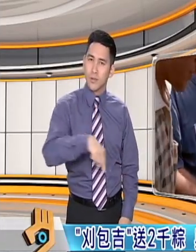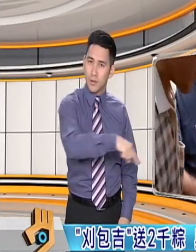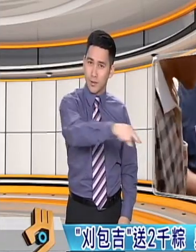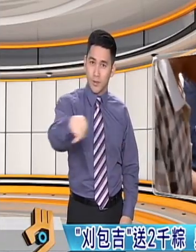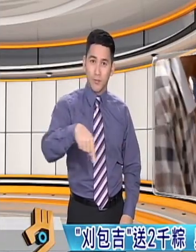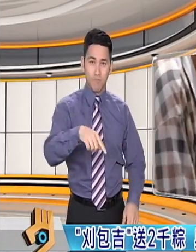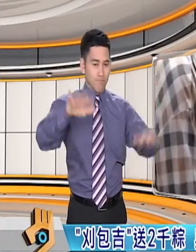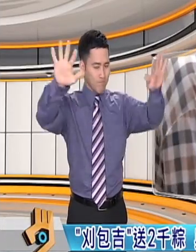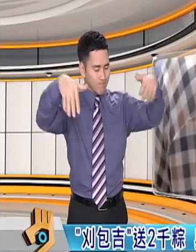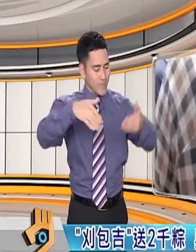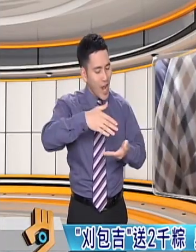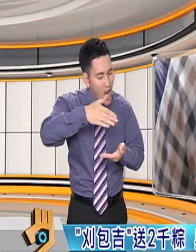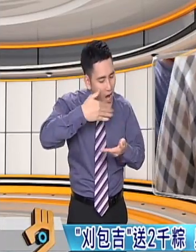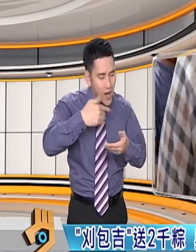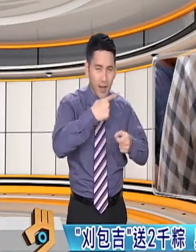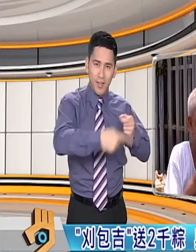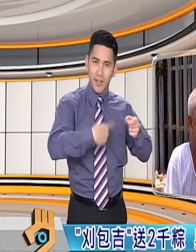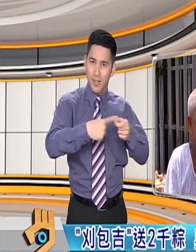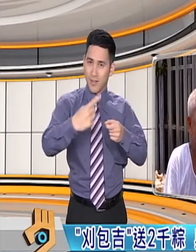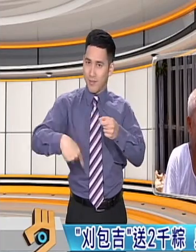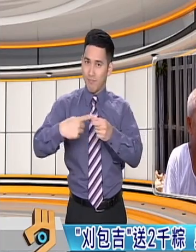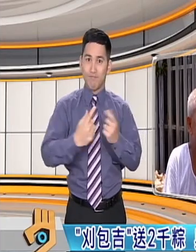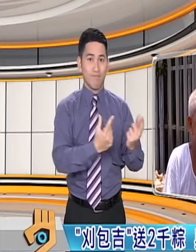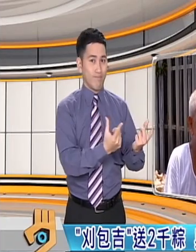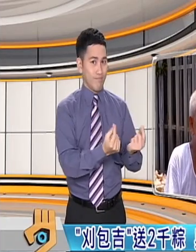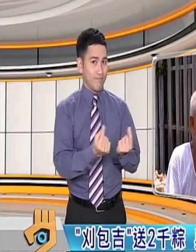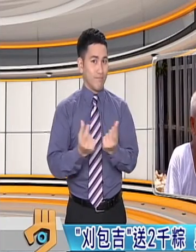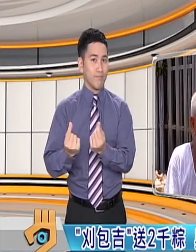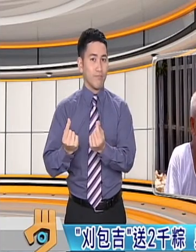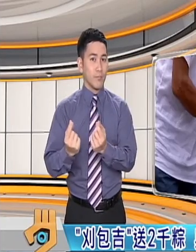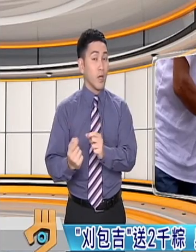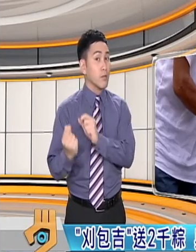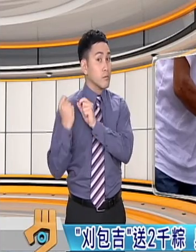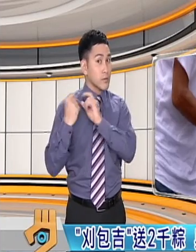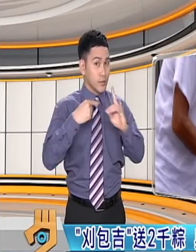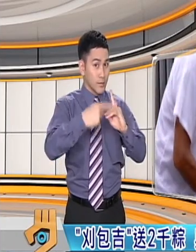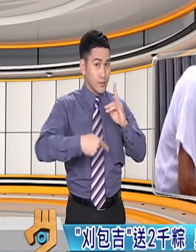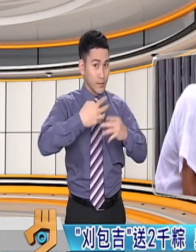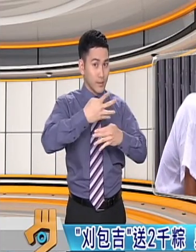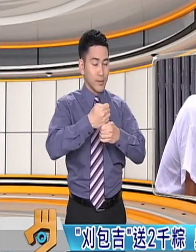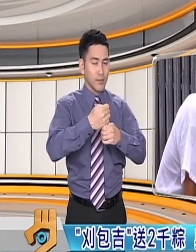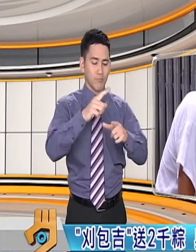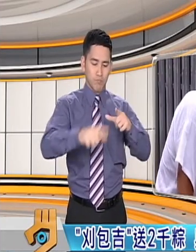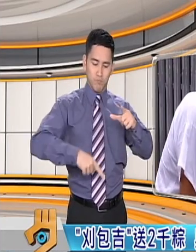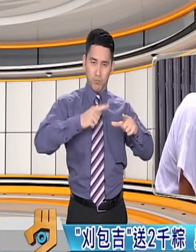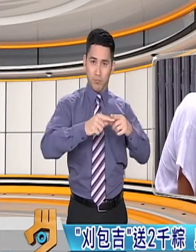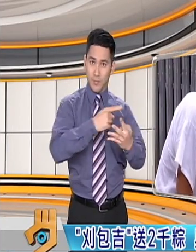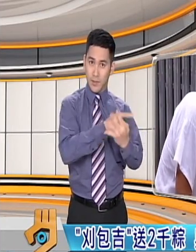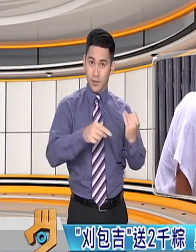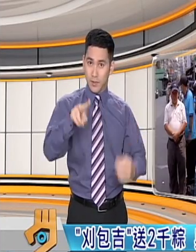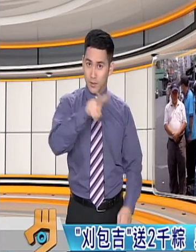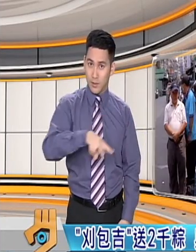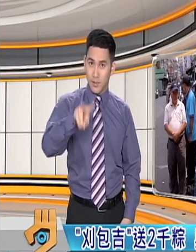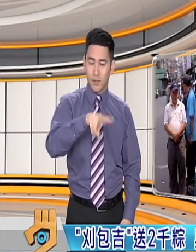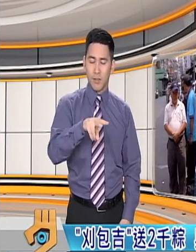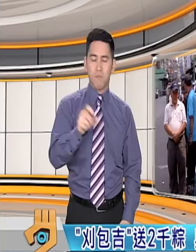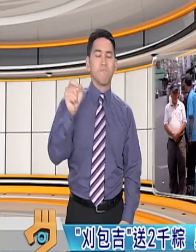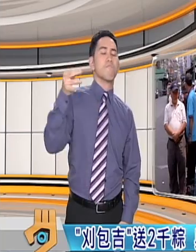天端午节发送了2000颗粽子给街友以及弱势民众，要跟大家一起来共度端午